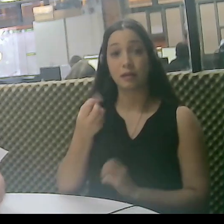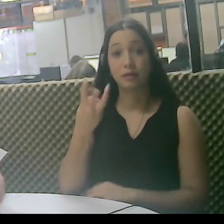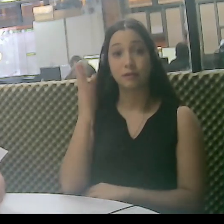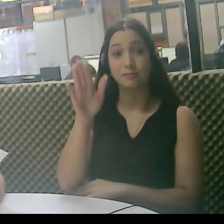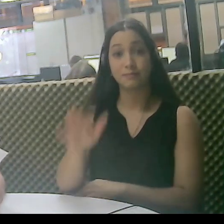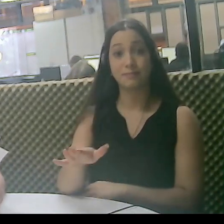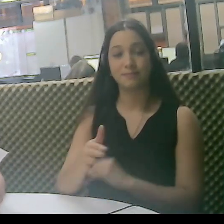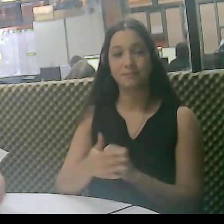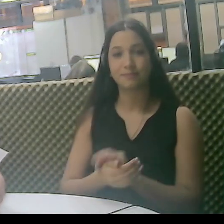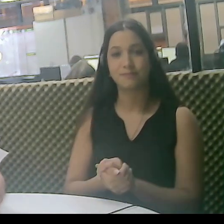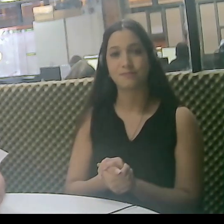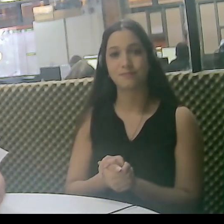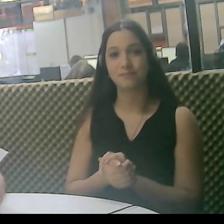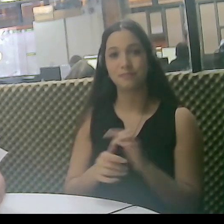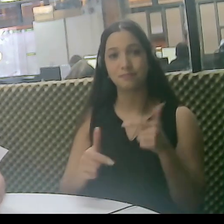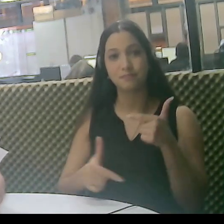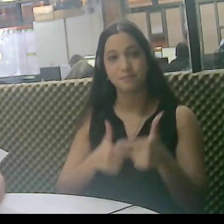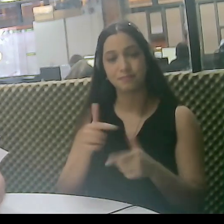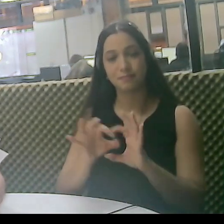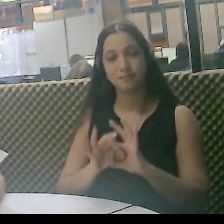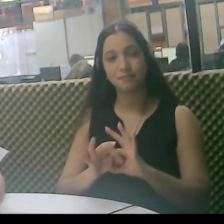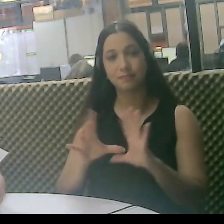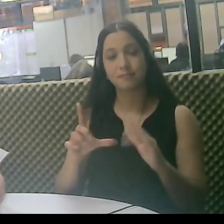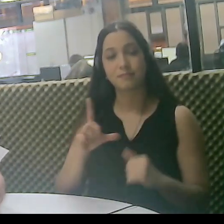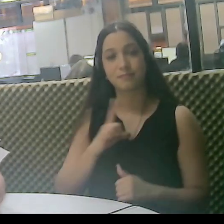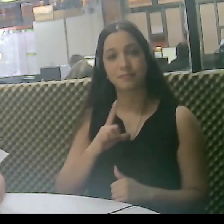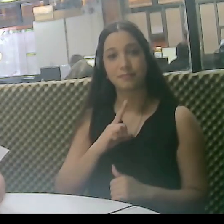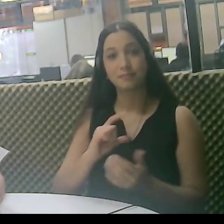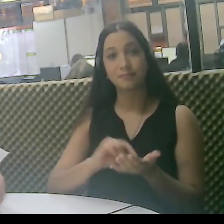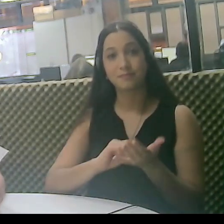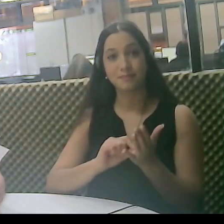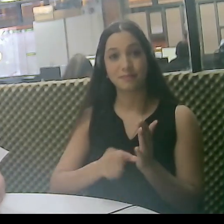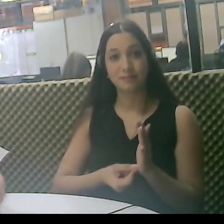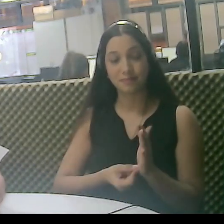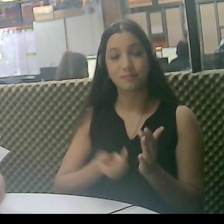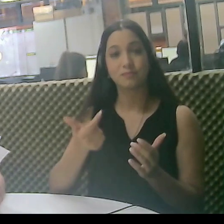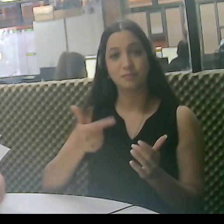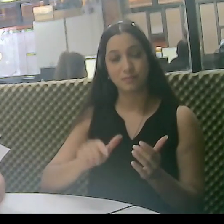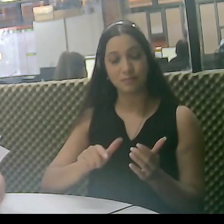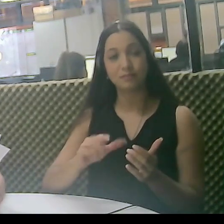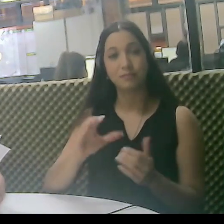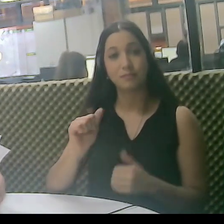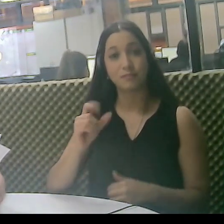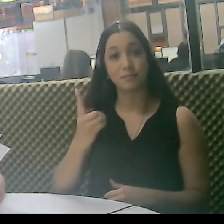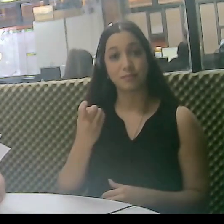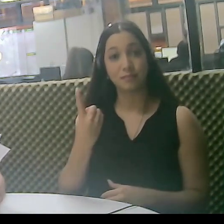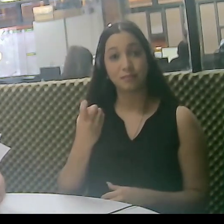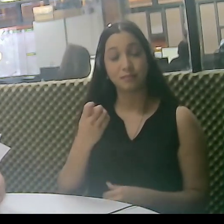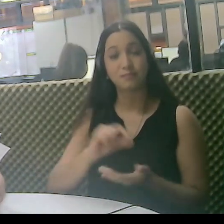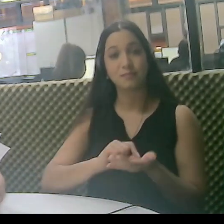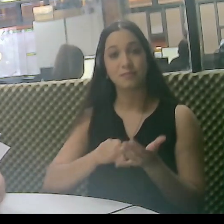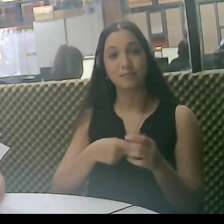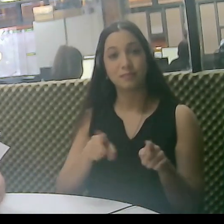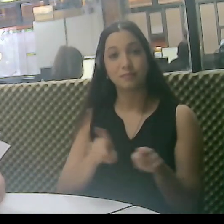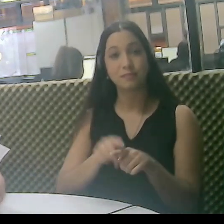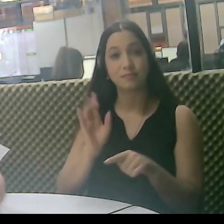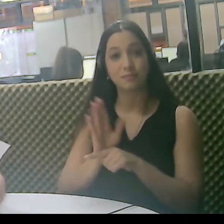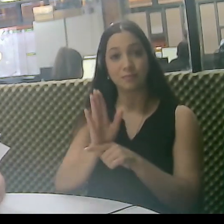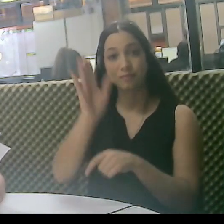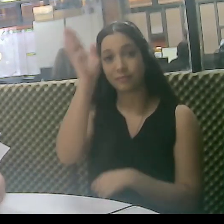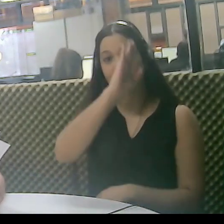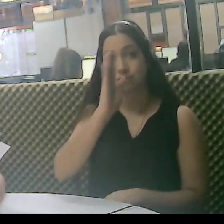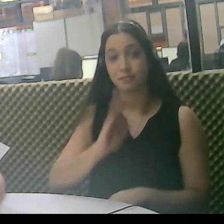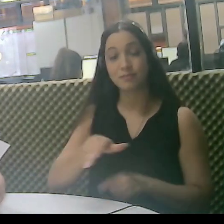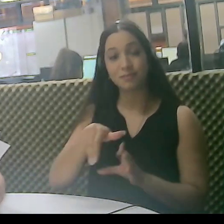tarde. Entre os serviços disponibilizados estão cadastramento e recadastramento do Cade Único, inscrição no Auxílio Brasil